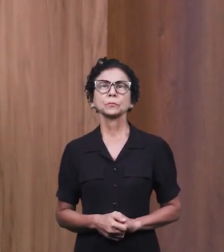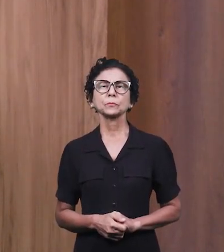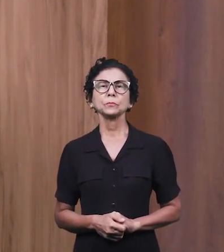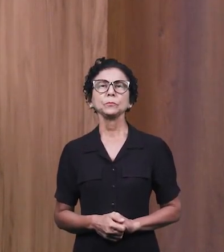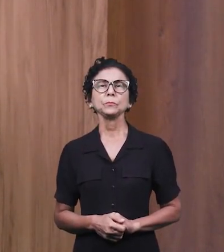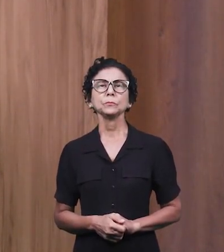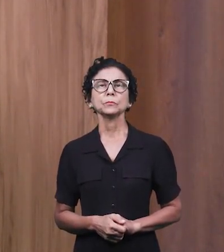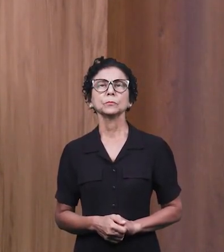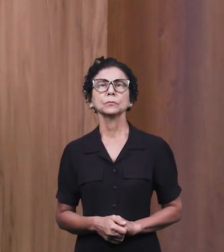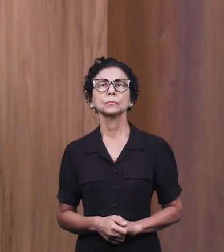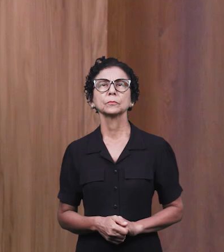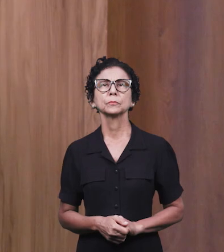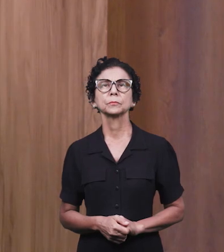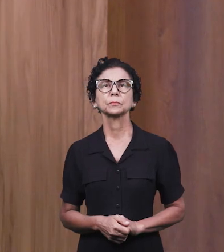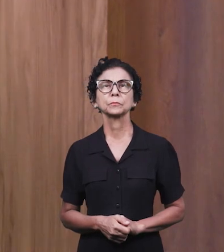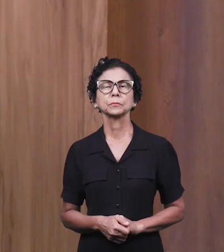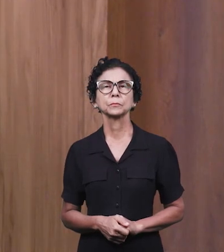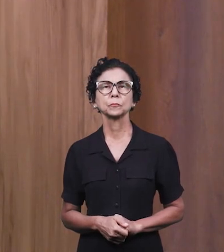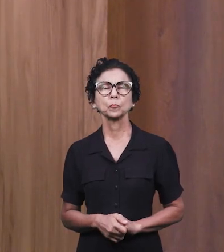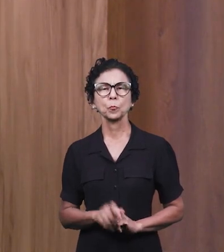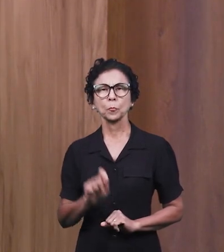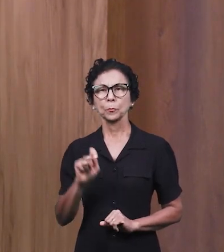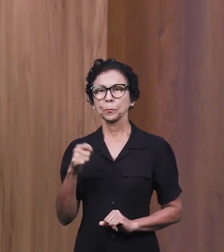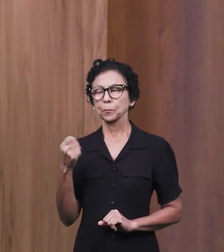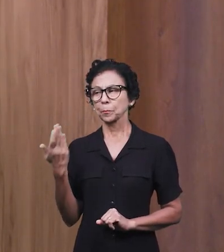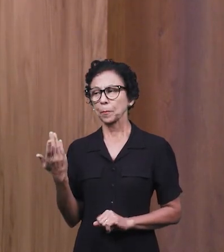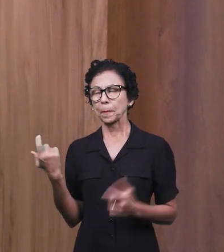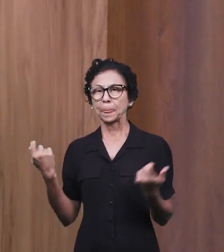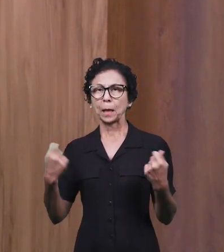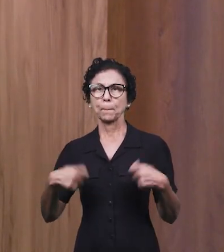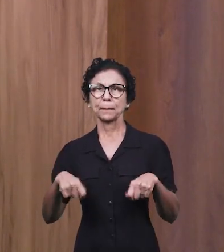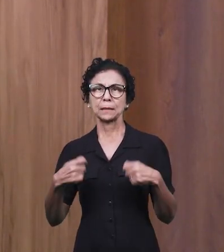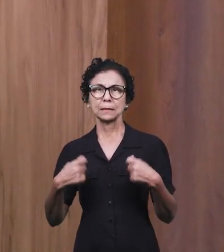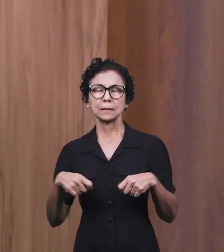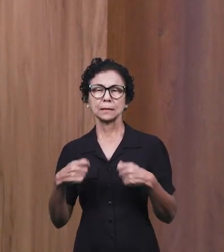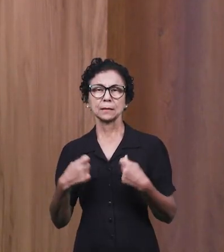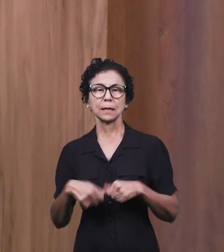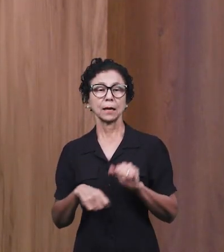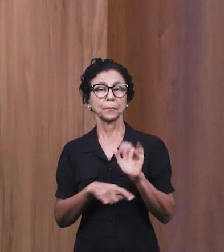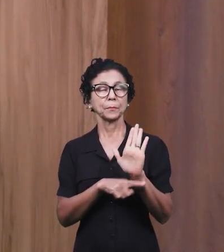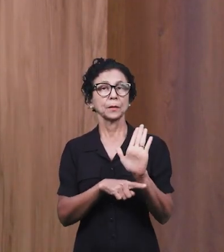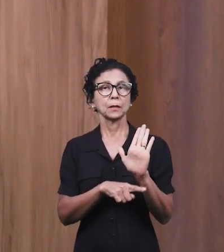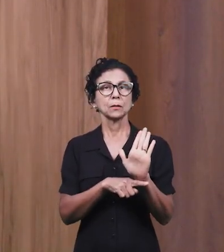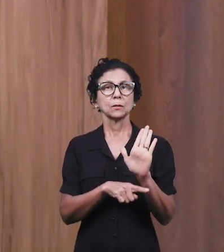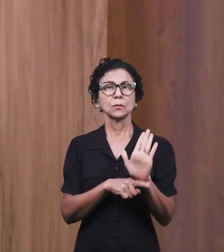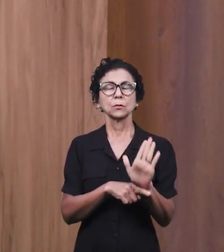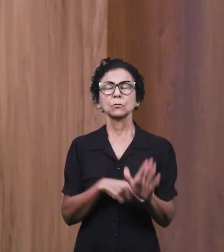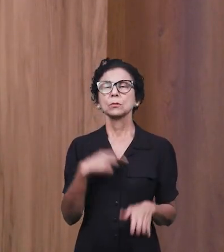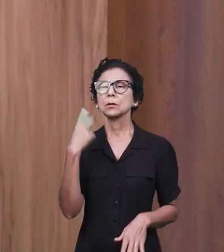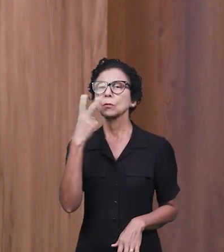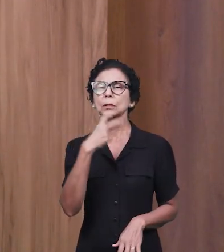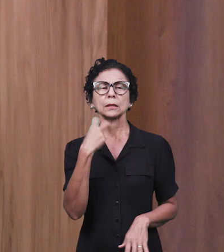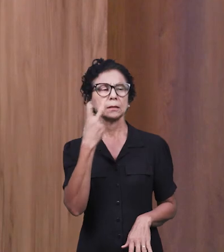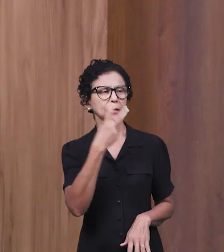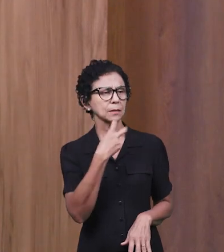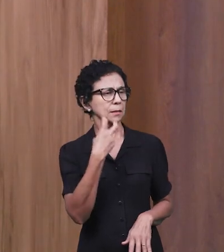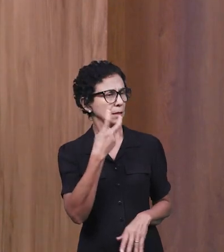aqui, ó, precisa, sinal de precisar, já ensinamos, ó, de ajuda, oralizado.